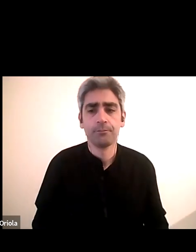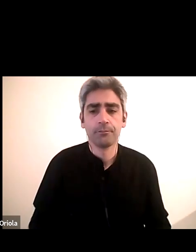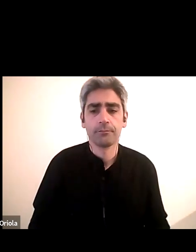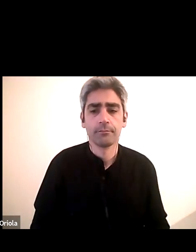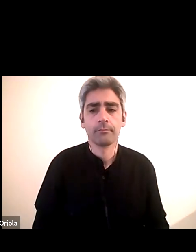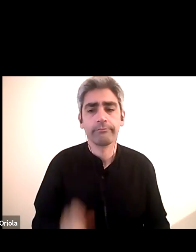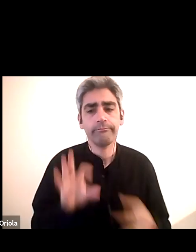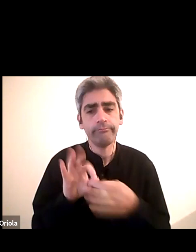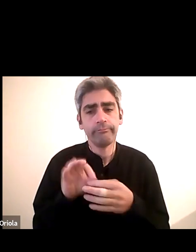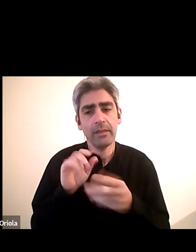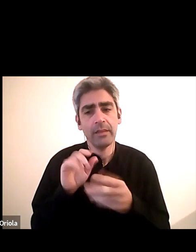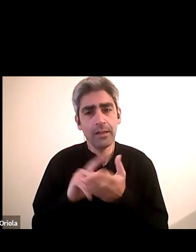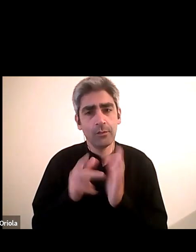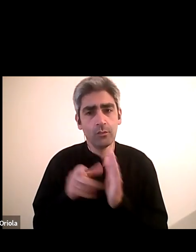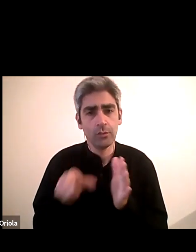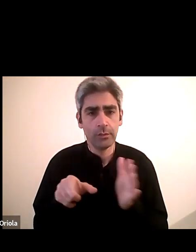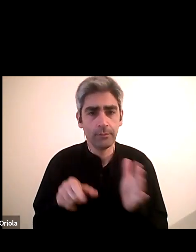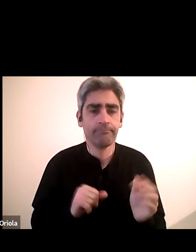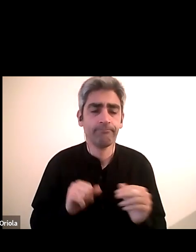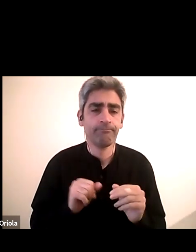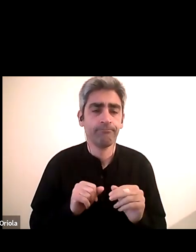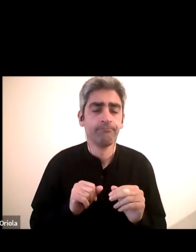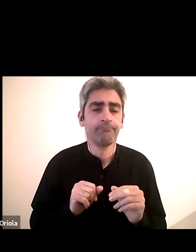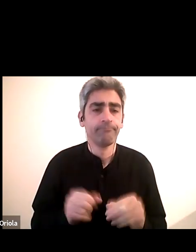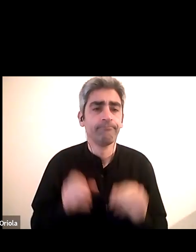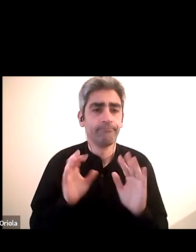face à tecnologia. Ora bem,